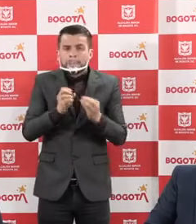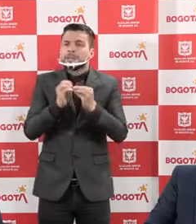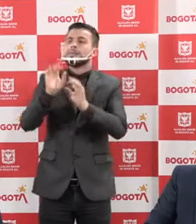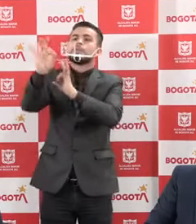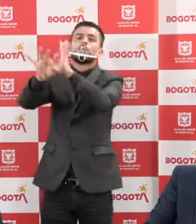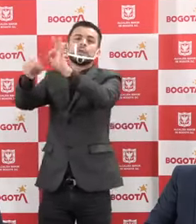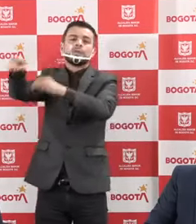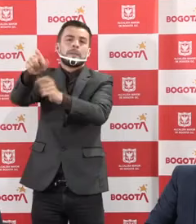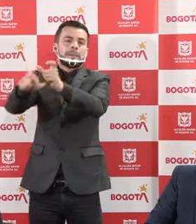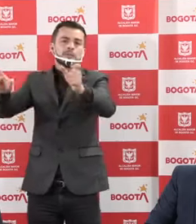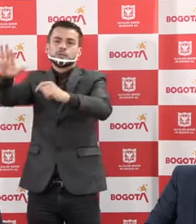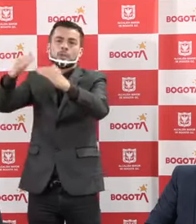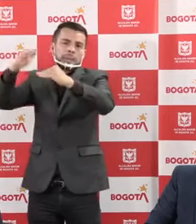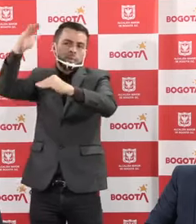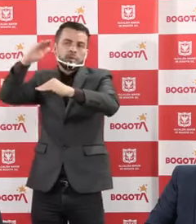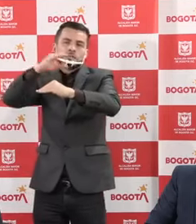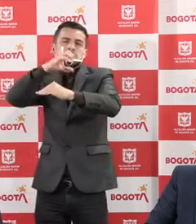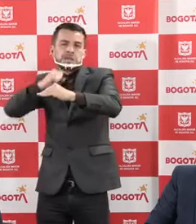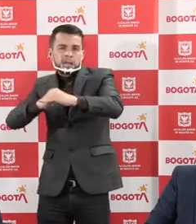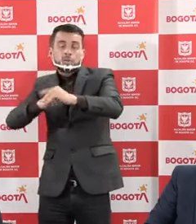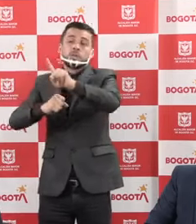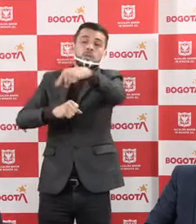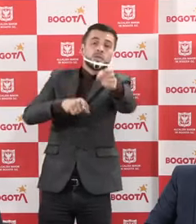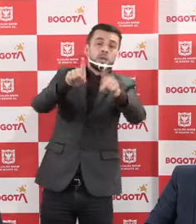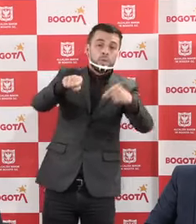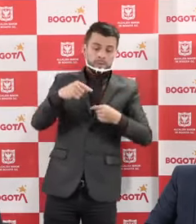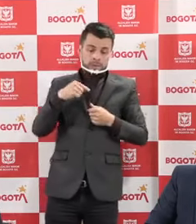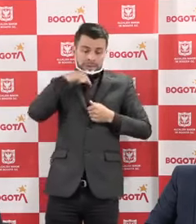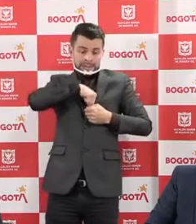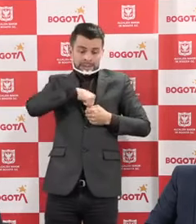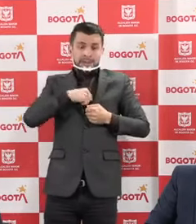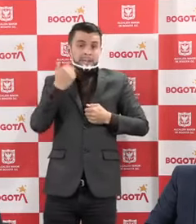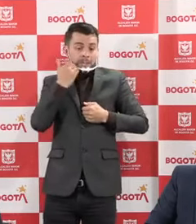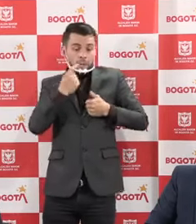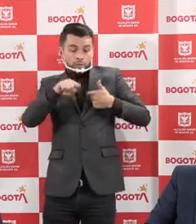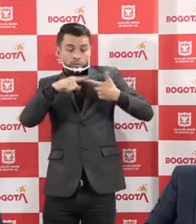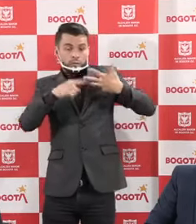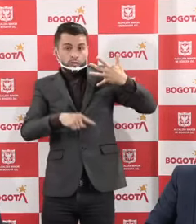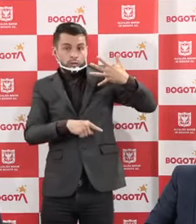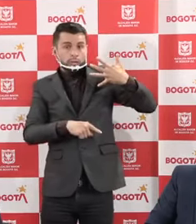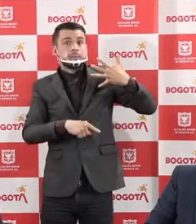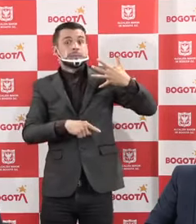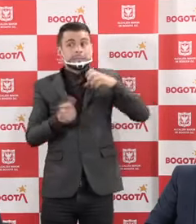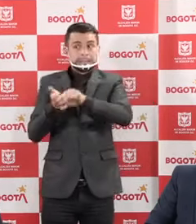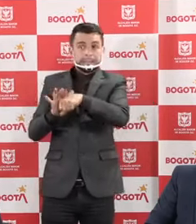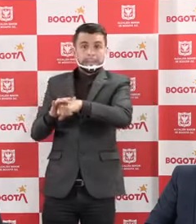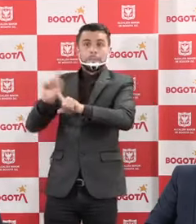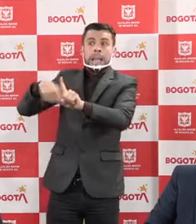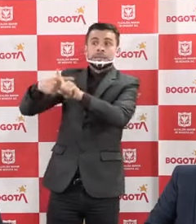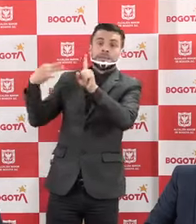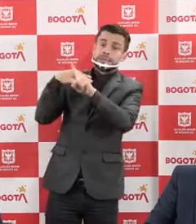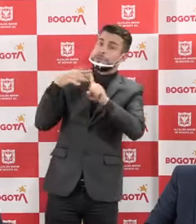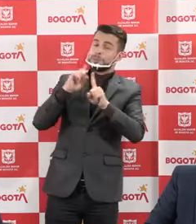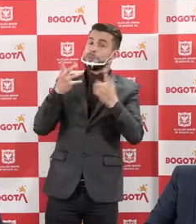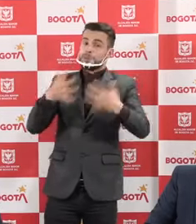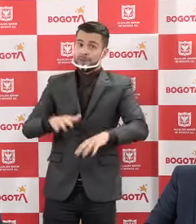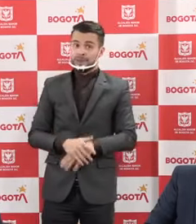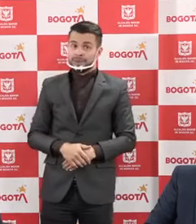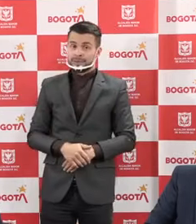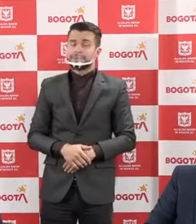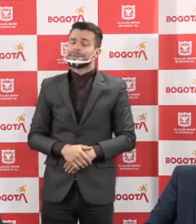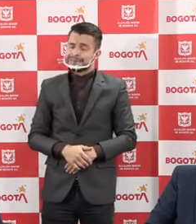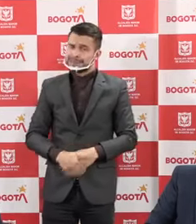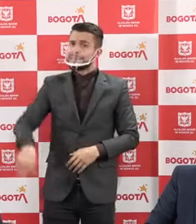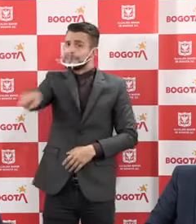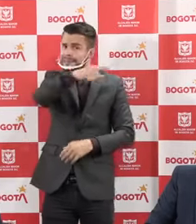a nuestros familiares con algún tipo de comorbilidad la responsabilidad nuestra horita el virus aún está circulando el virus